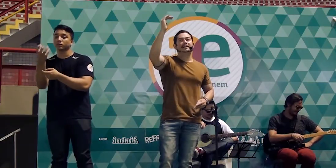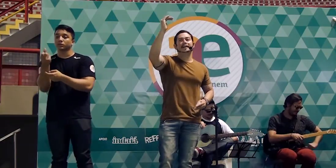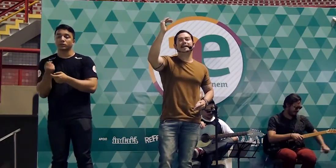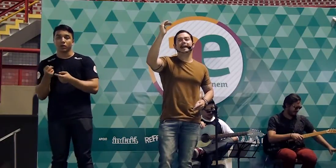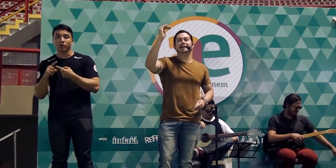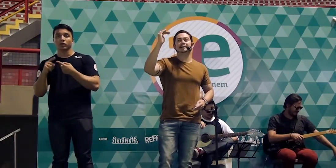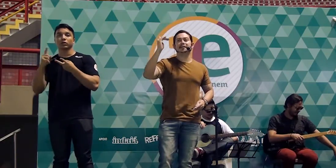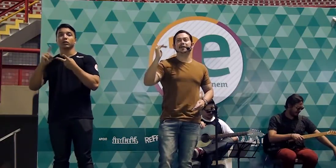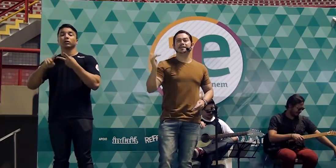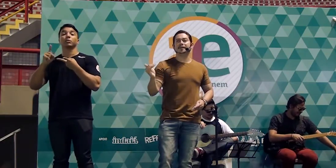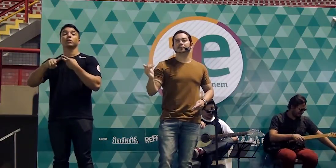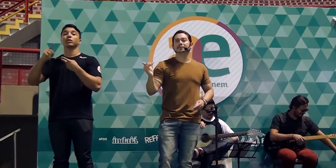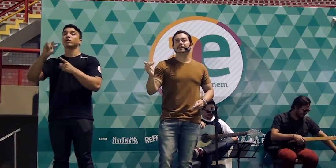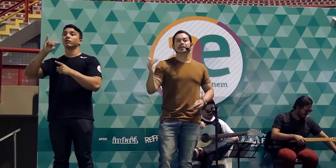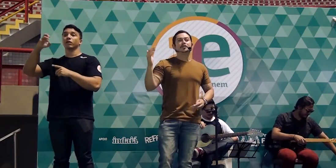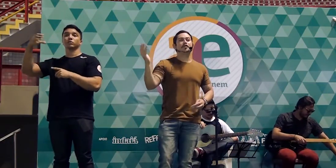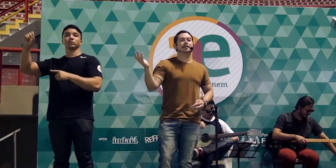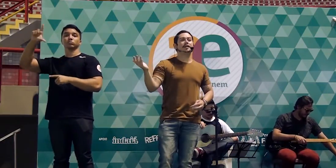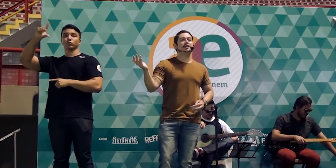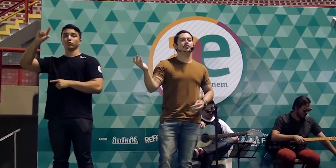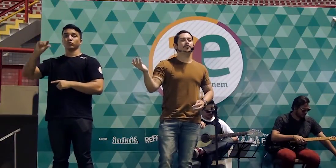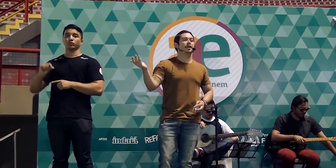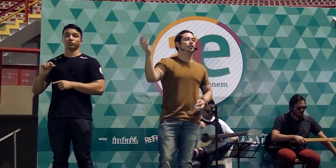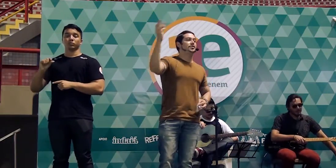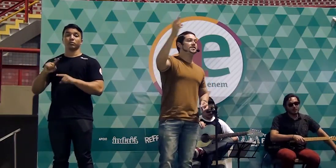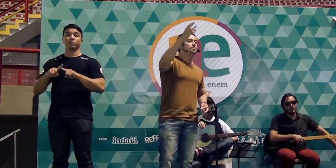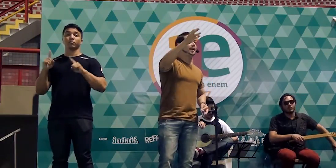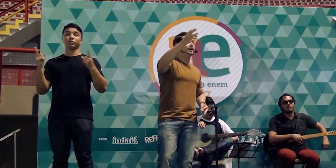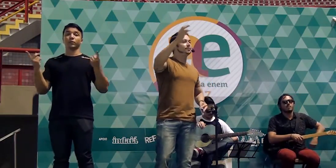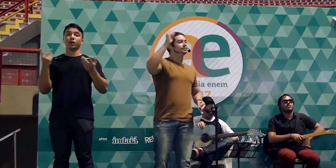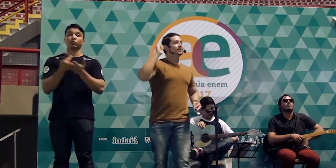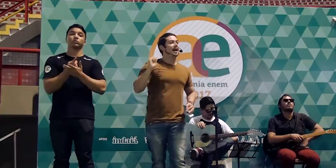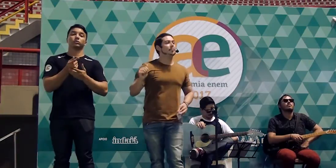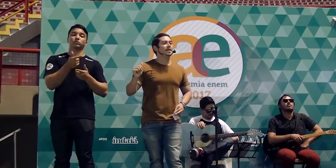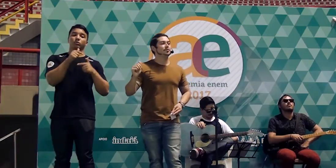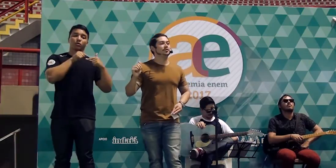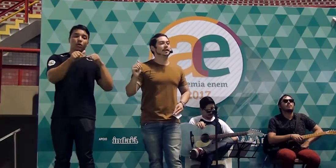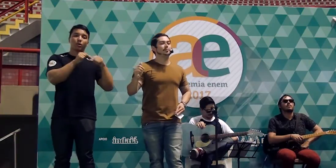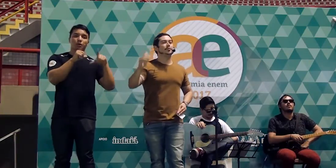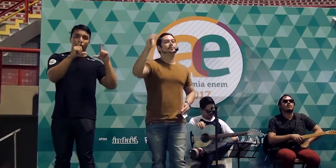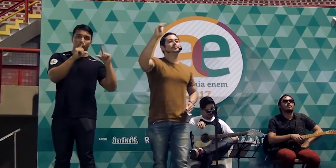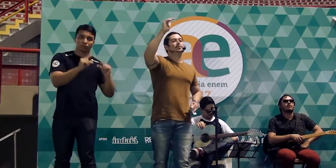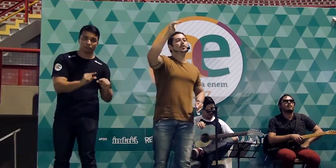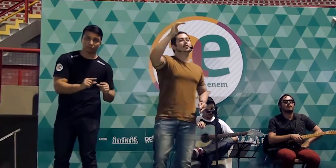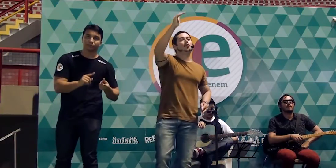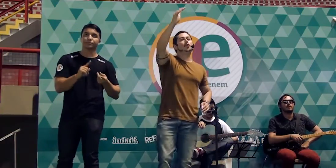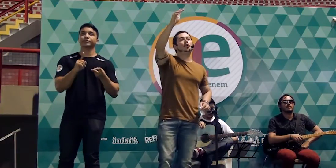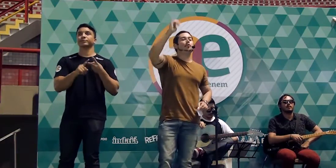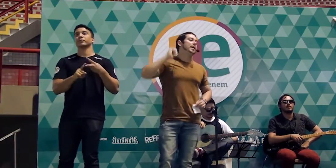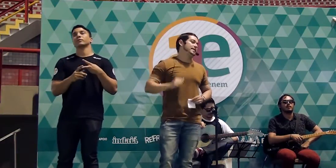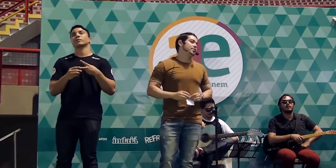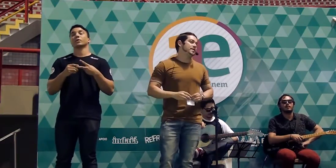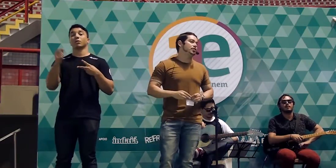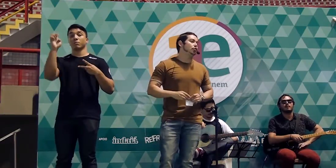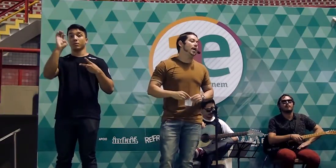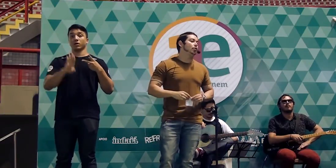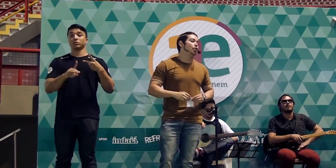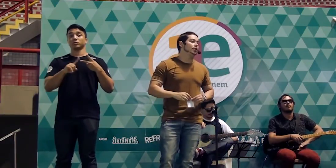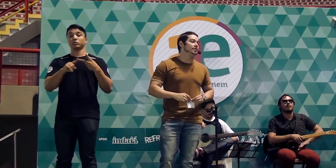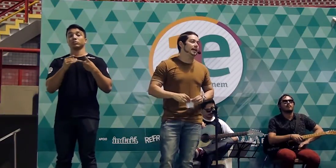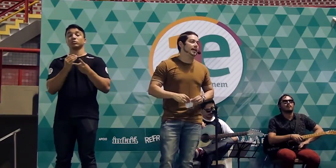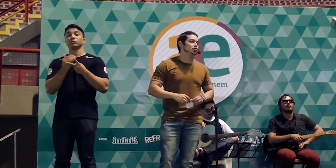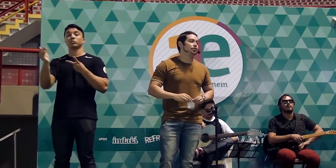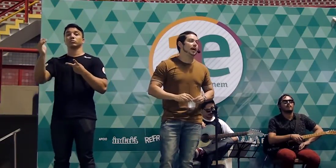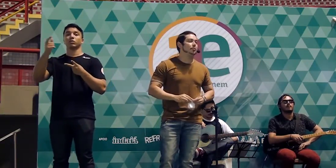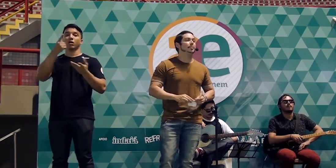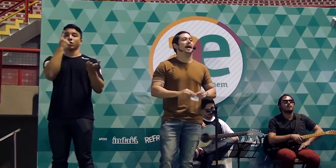saque e queda da inflação. Só que isso gerou desemprego. Ao mesmo tempo, o Brasil assinou um